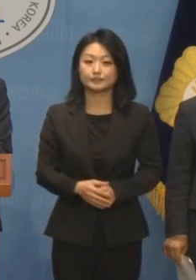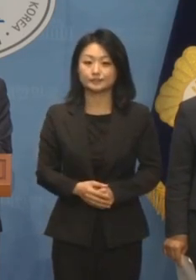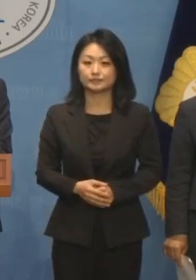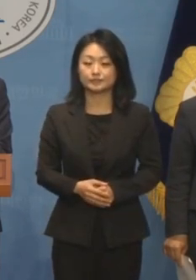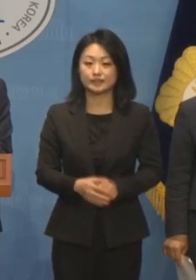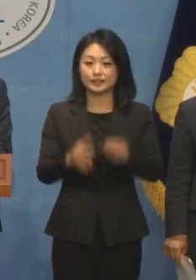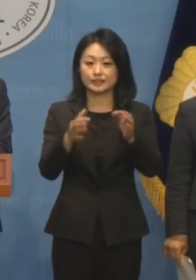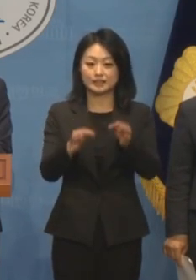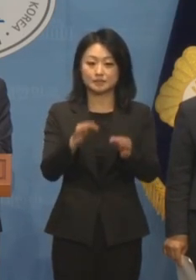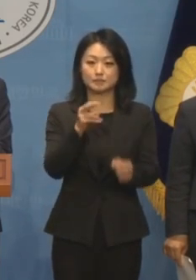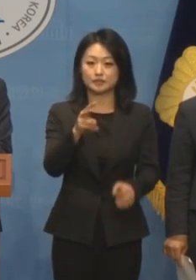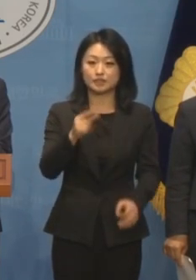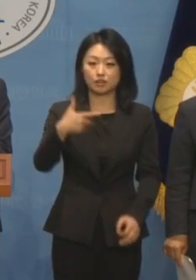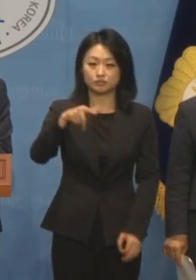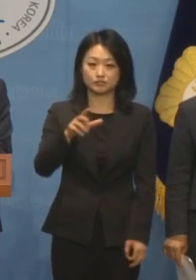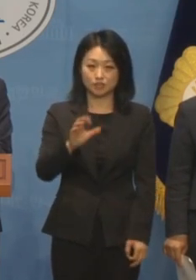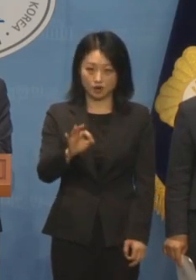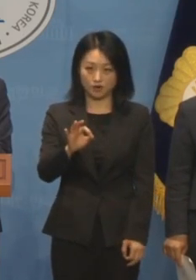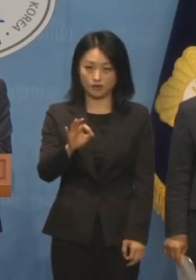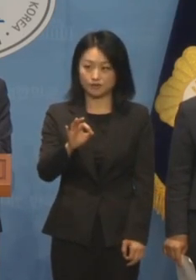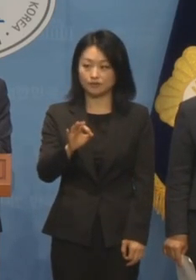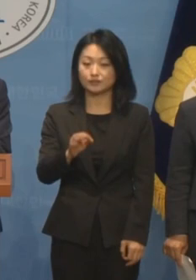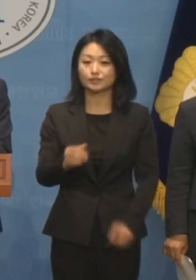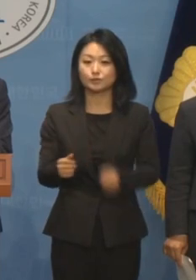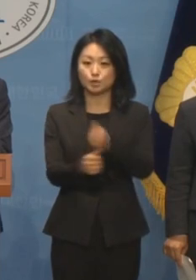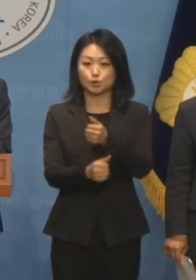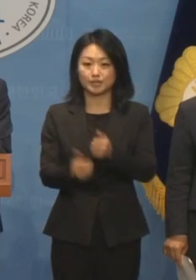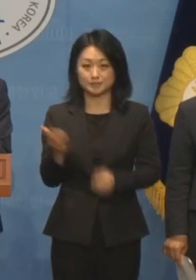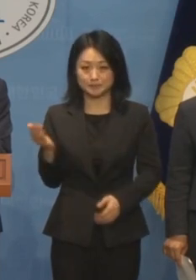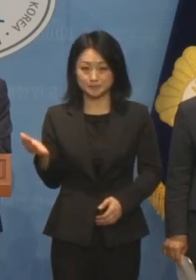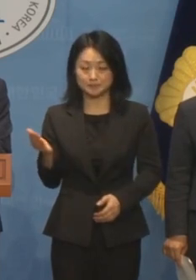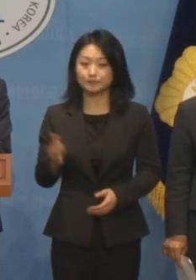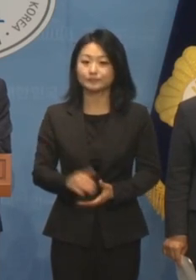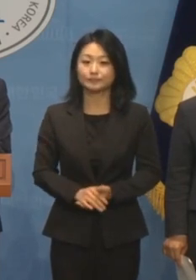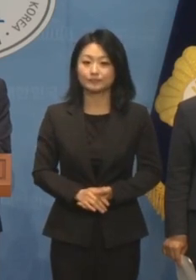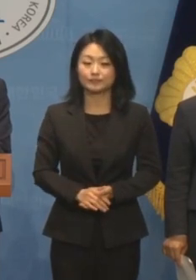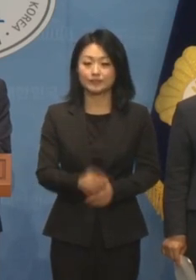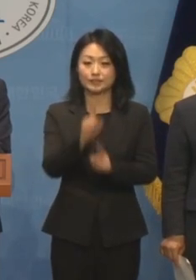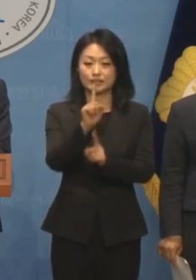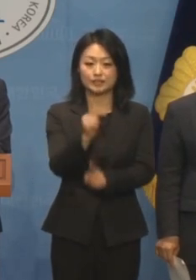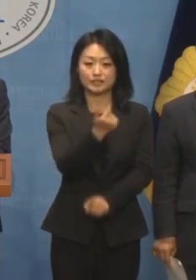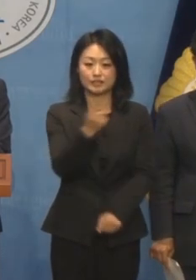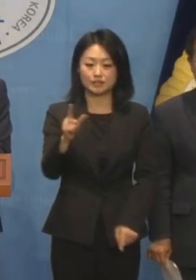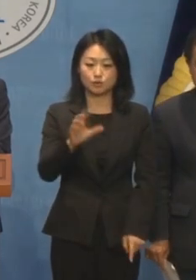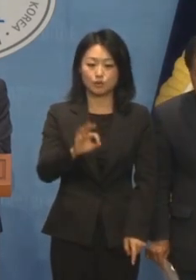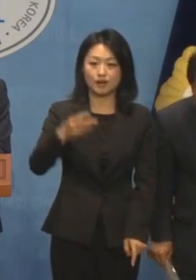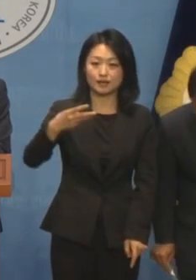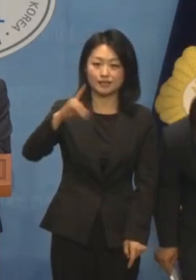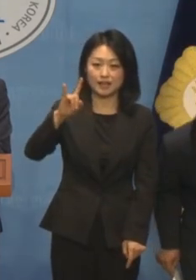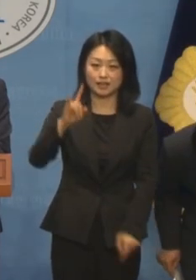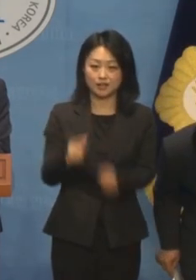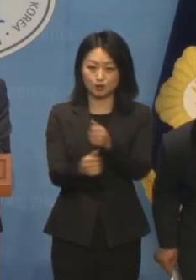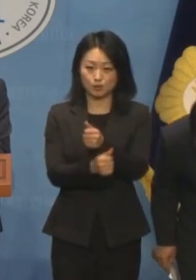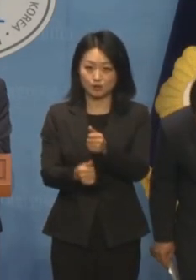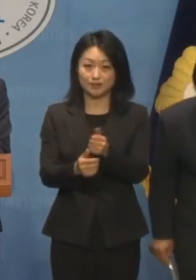대책단 김현정 위원님 참석하셨습니다. 대책단 이건태 위원님